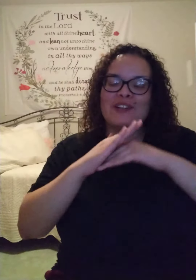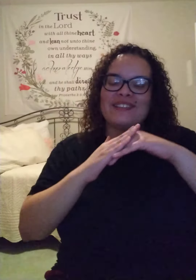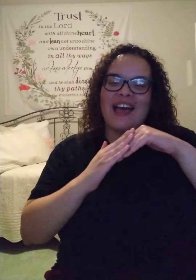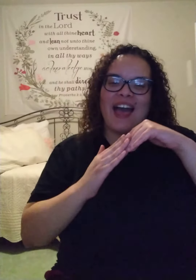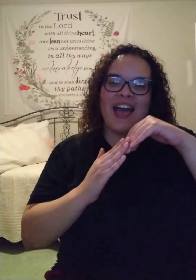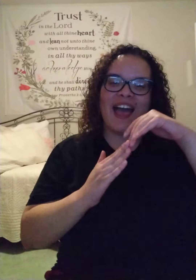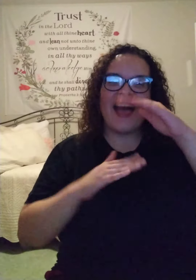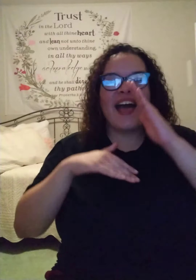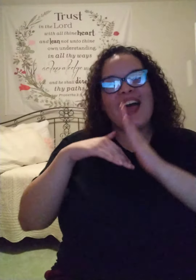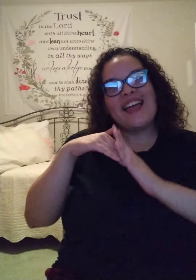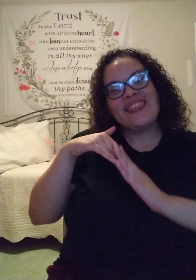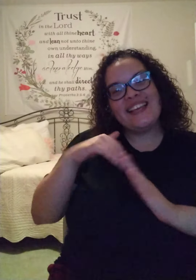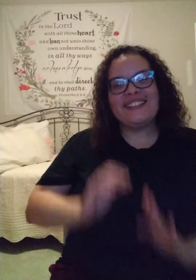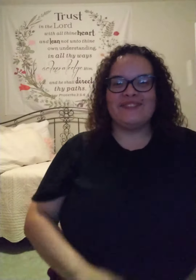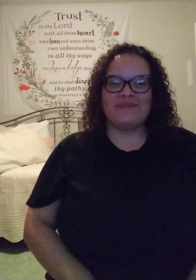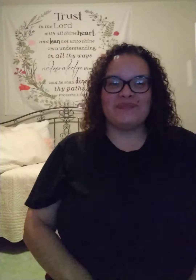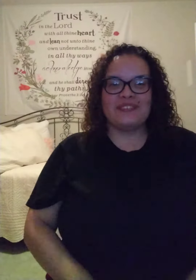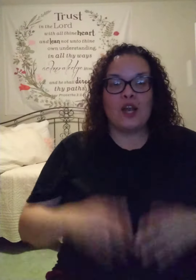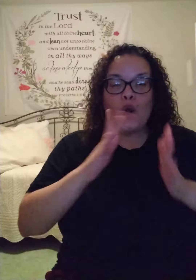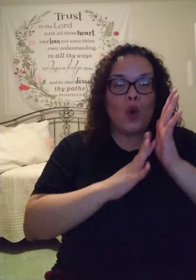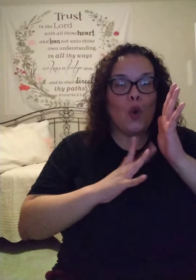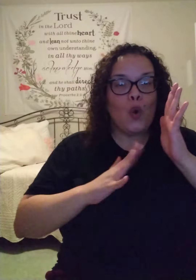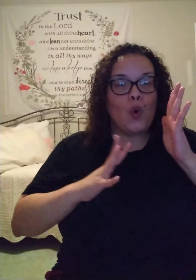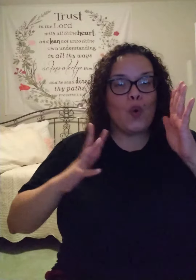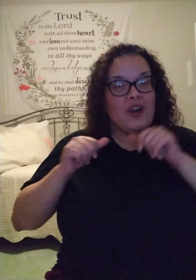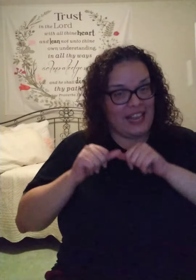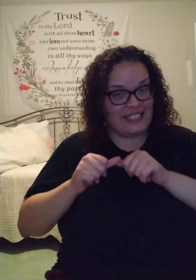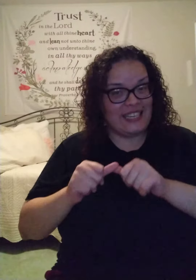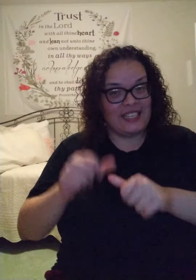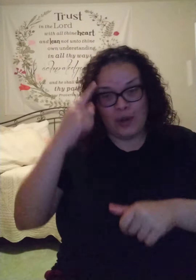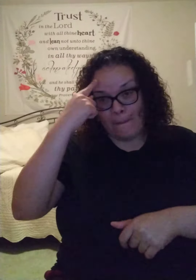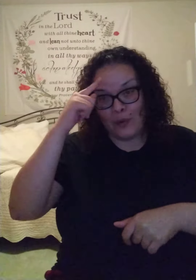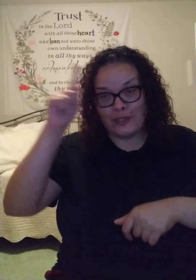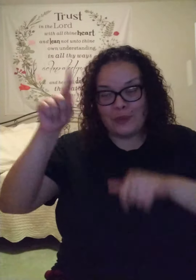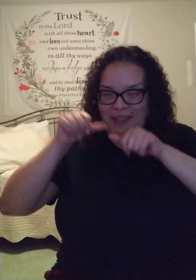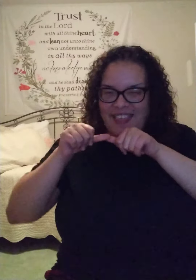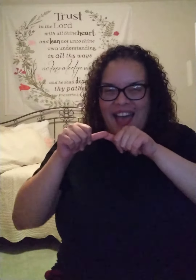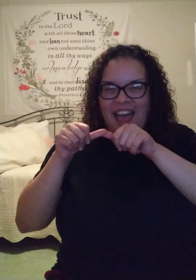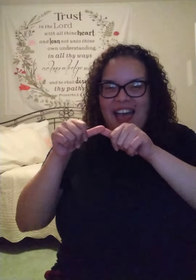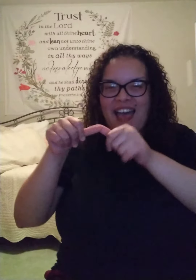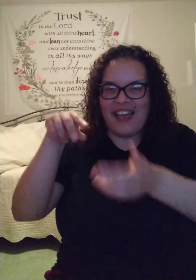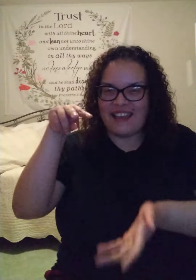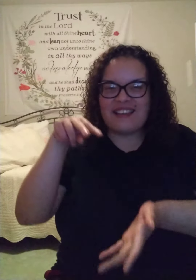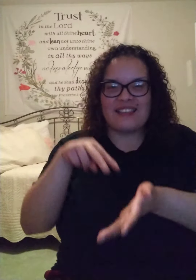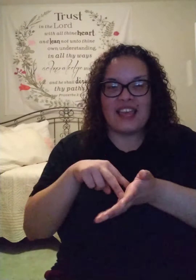bondades, gloria eterna a tus piedades,